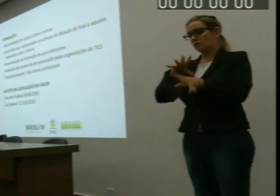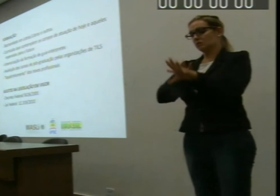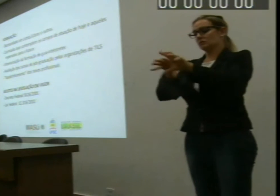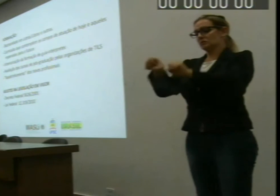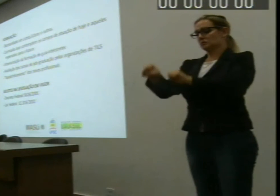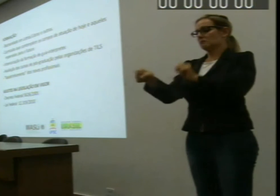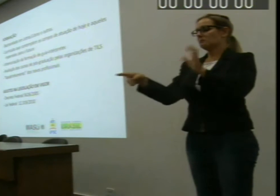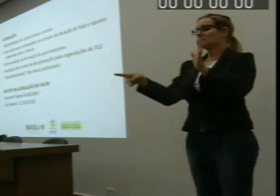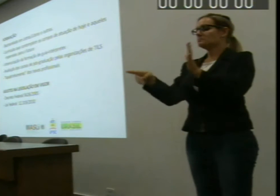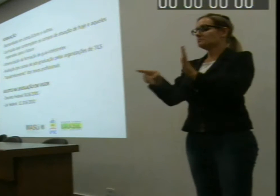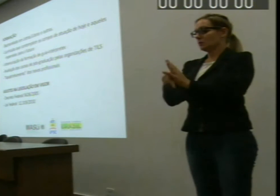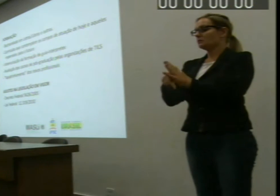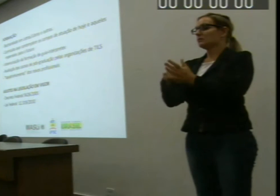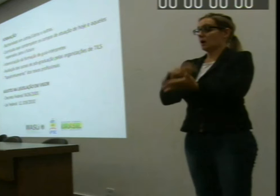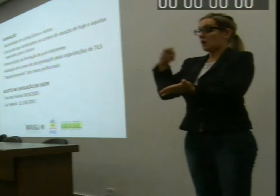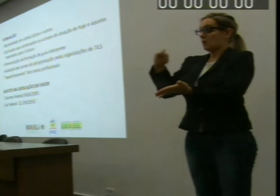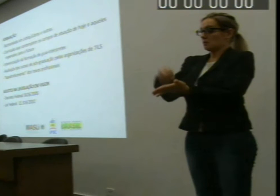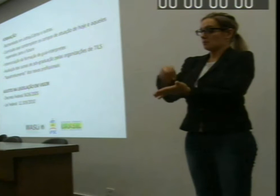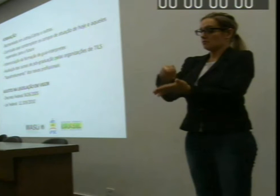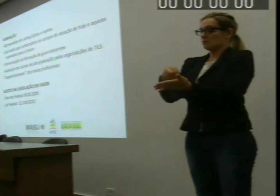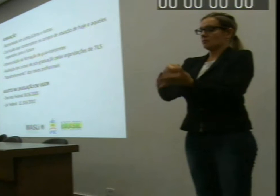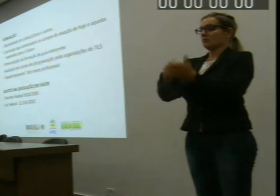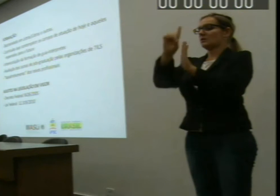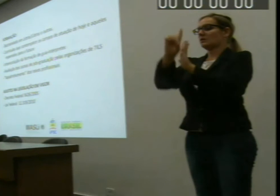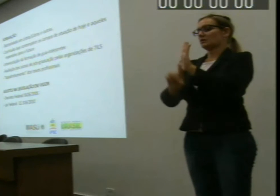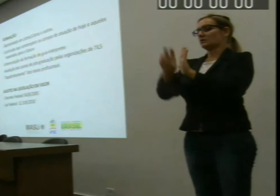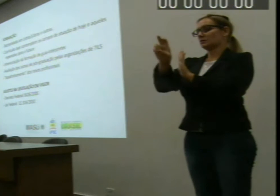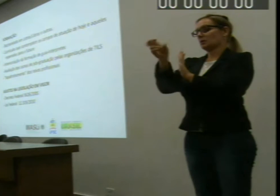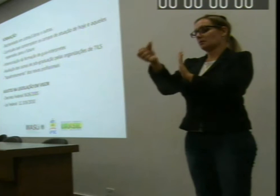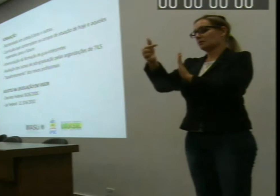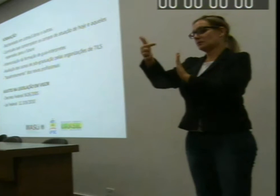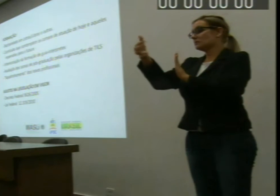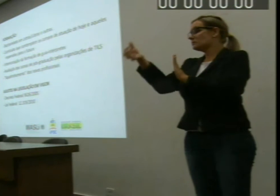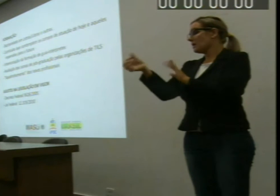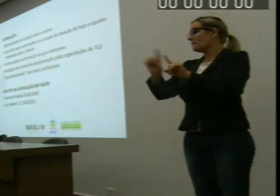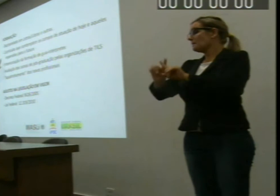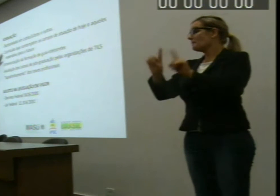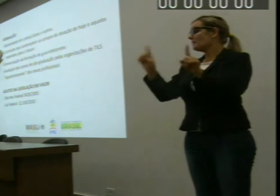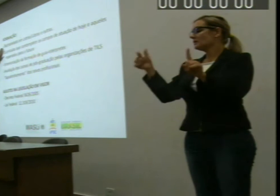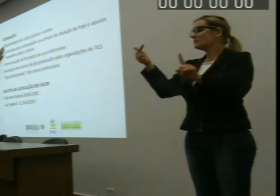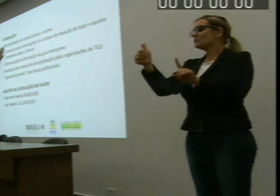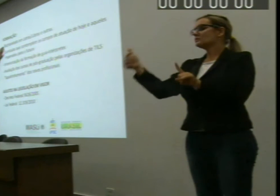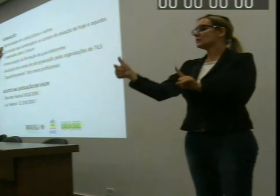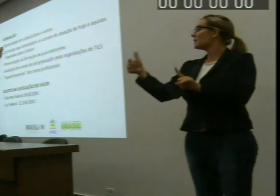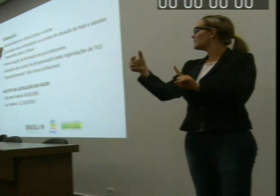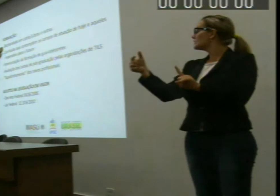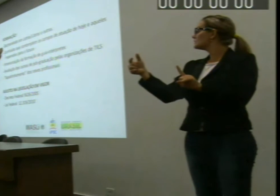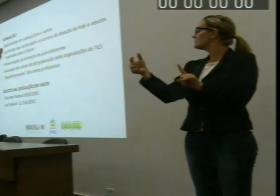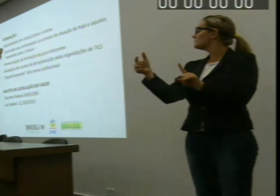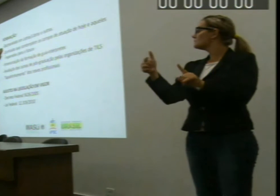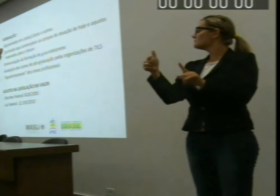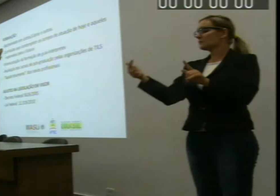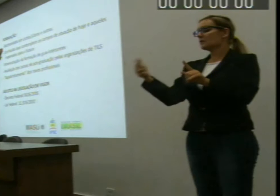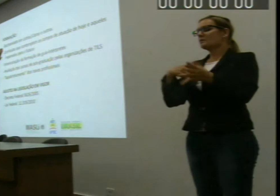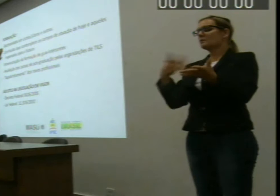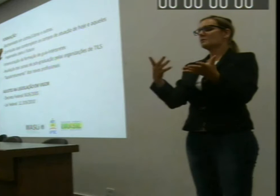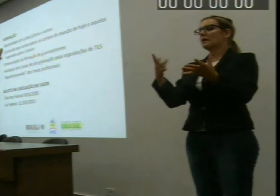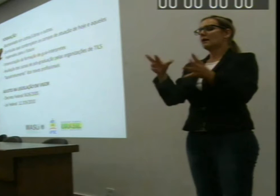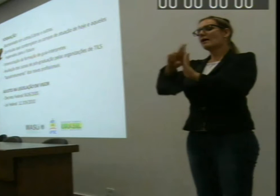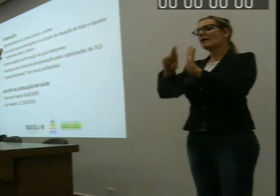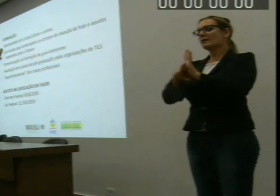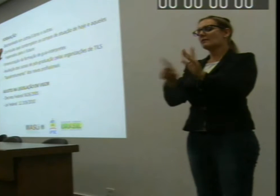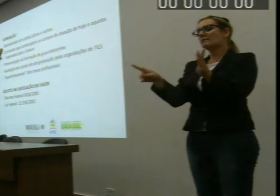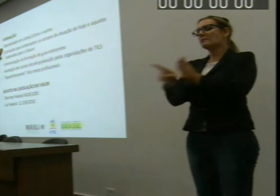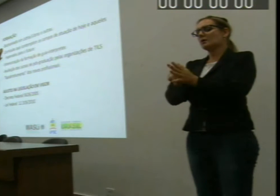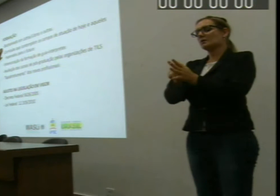como como exigidas pelo decreto 5626 mas não há capilaridade dessa dessa formação ou seja